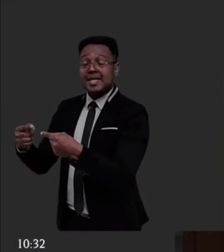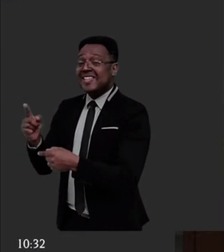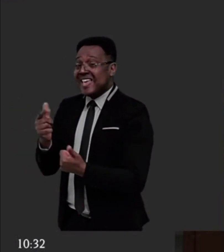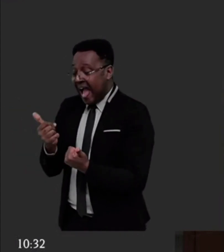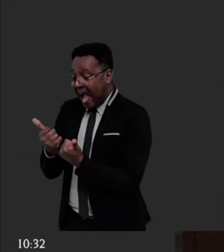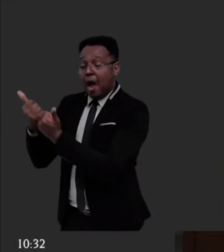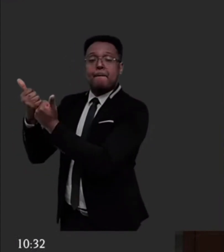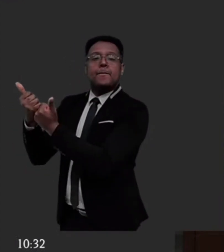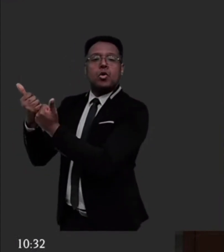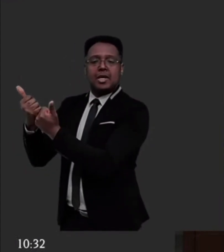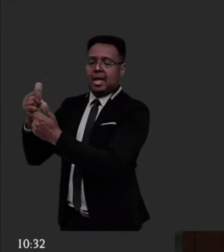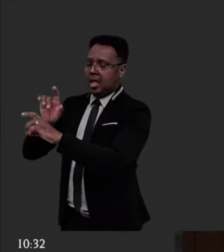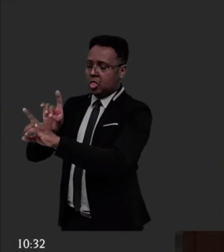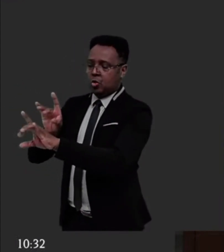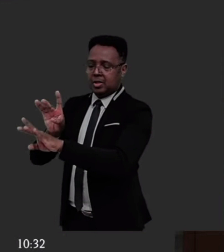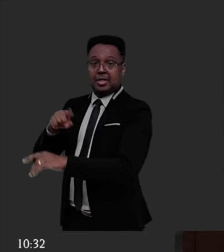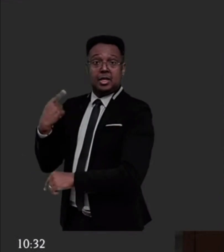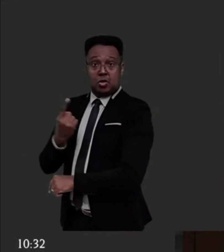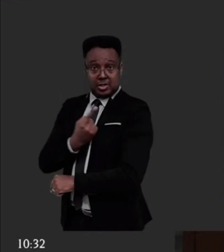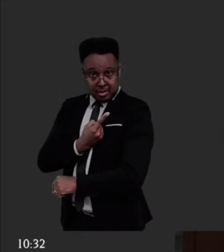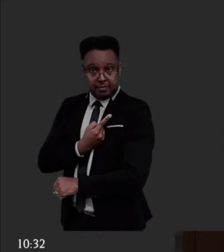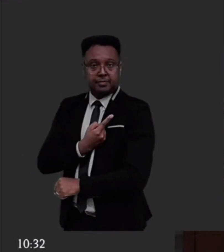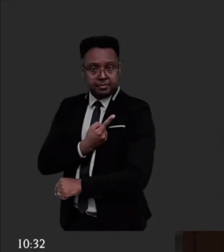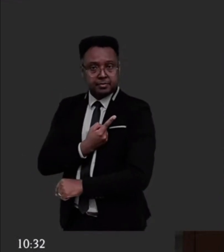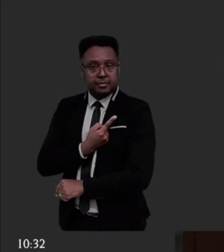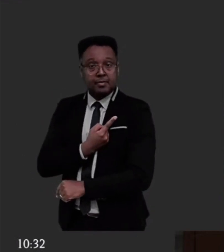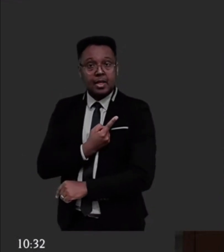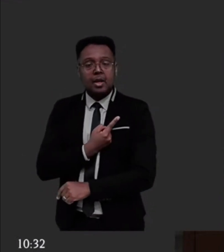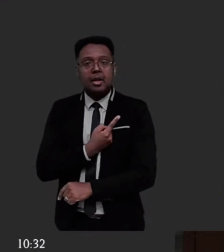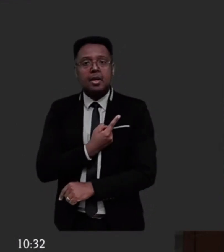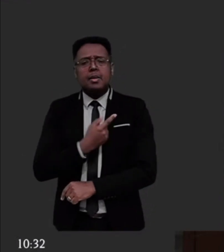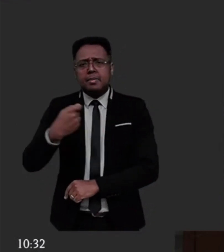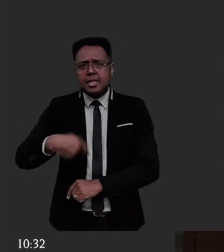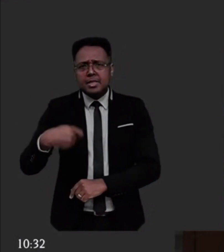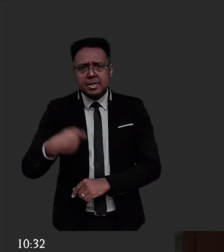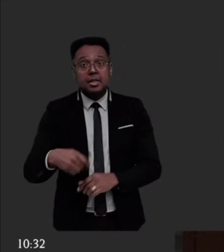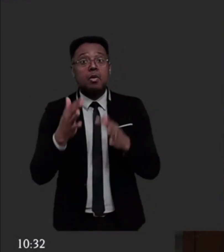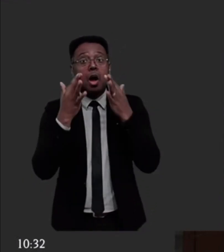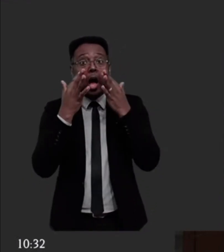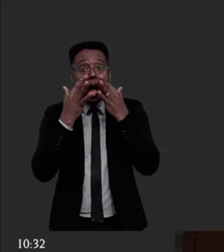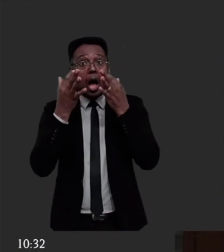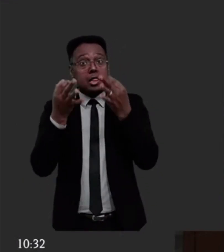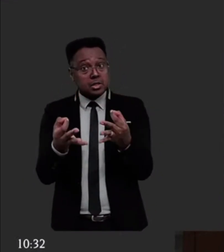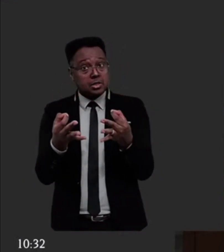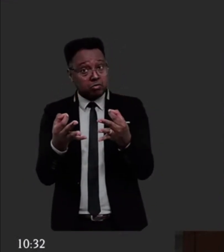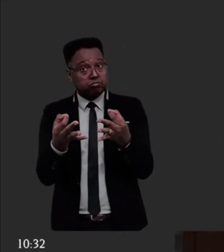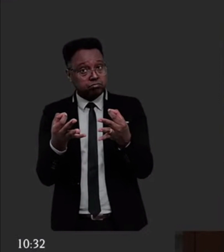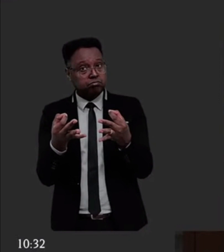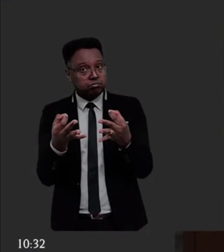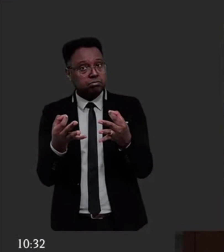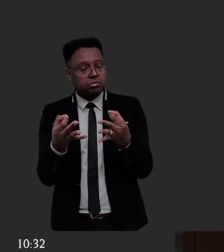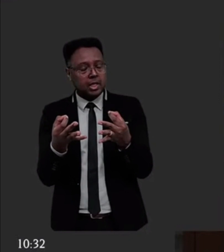doutrina. O que devemos observar é a qual partido pertence determinado candidato que